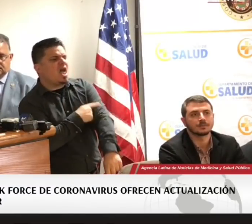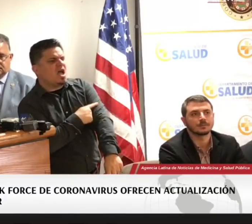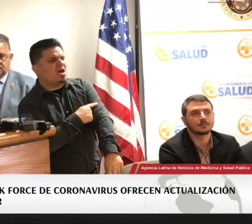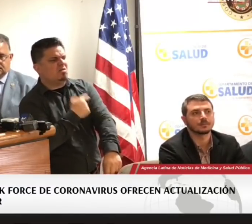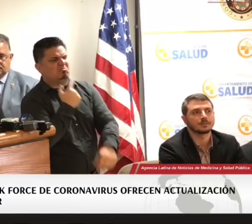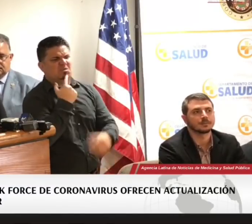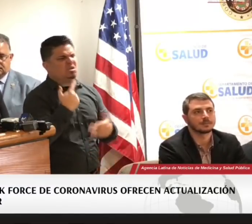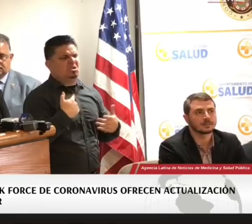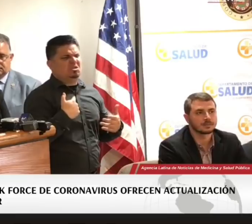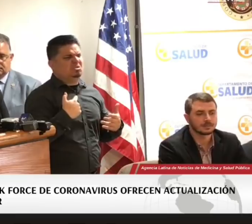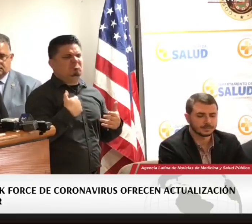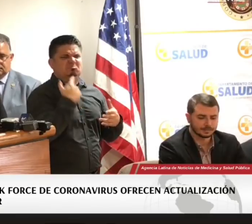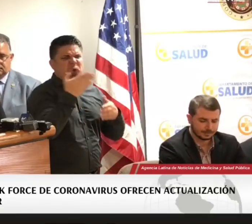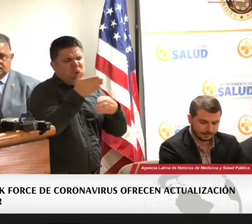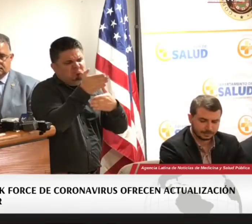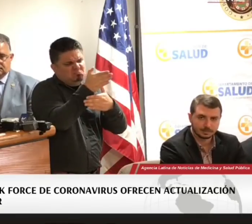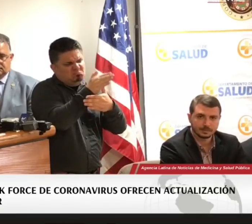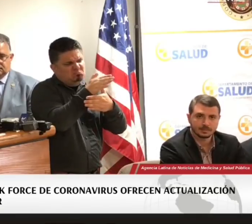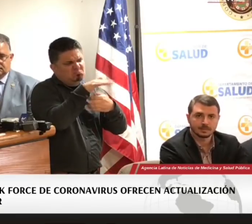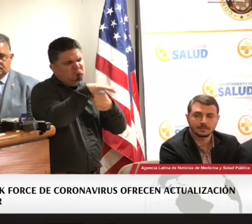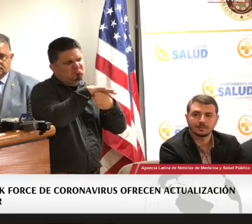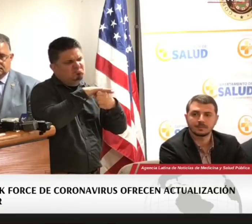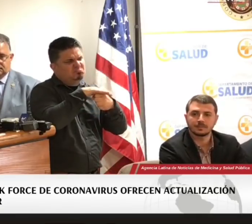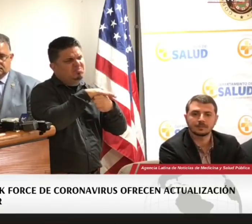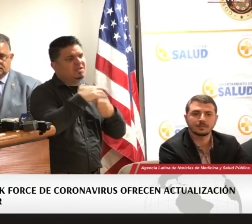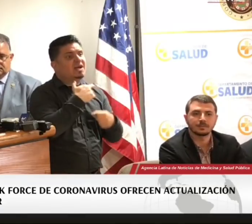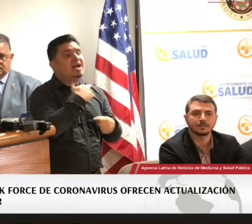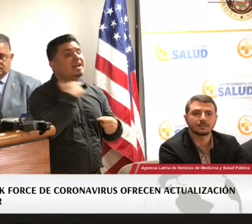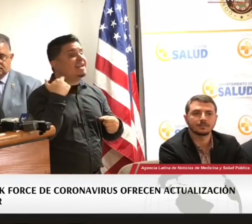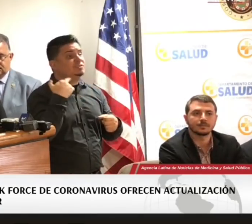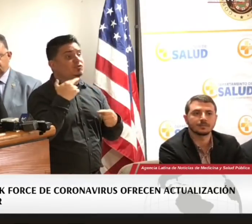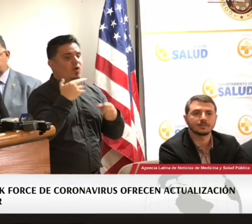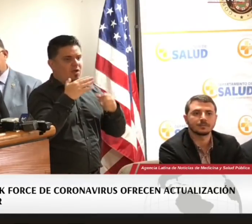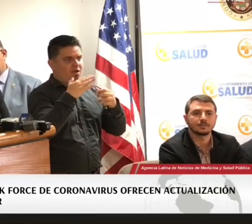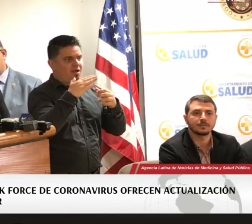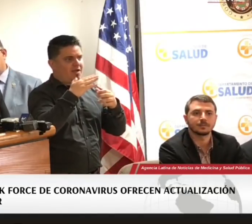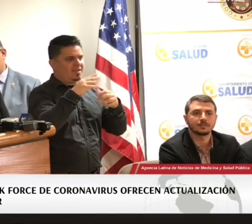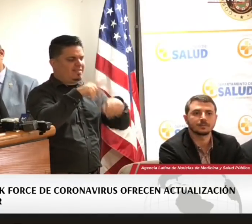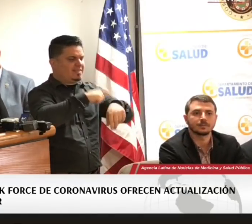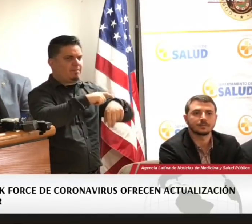es que disminuye el riesgo. Y no solamente eso, recuérdense